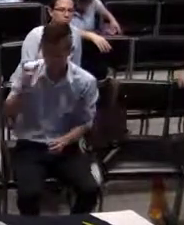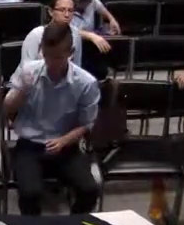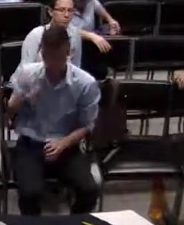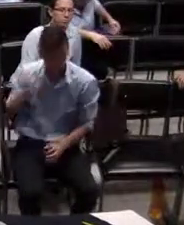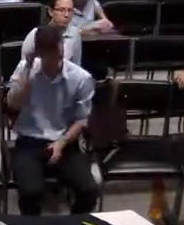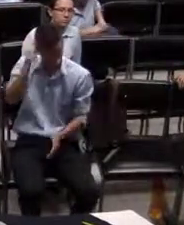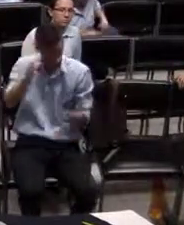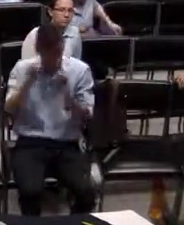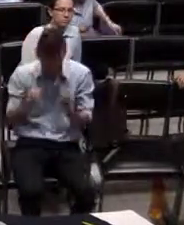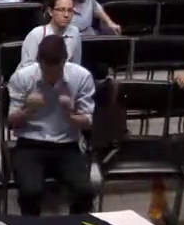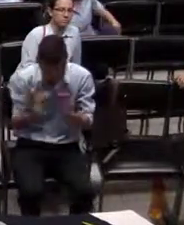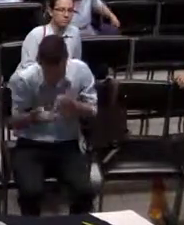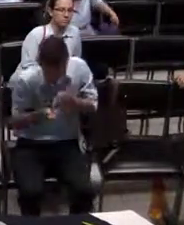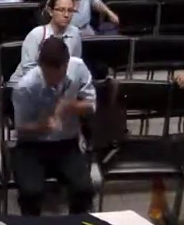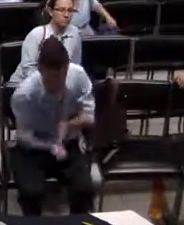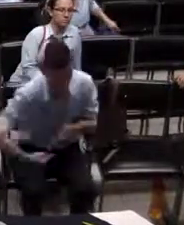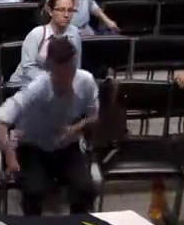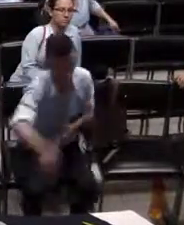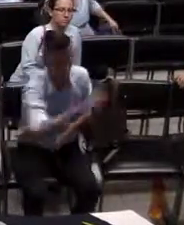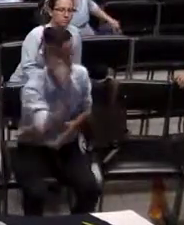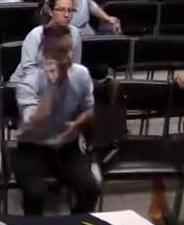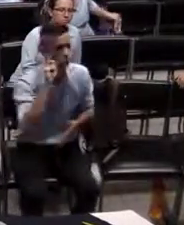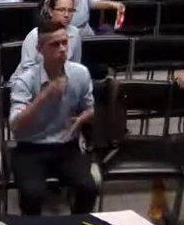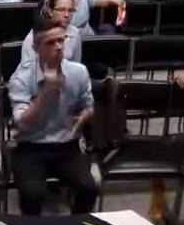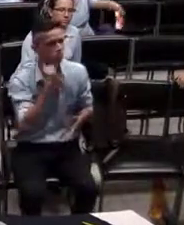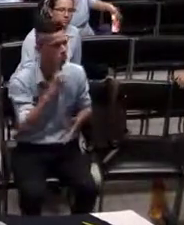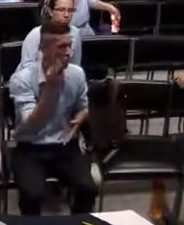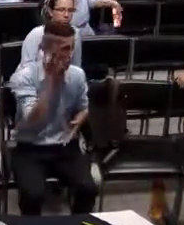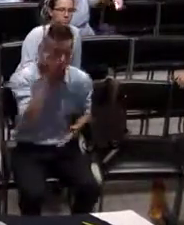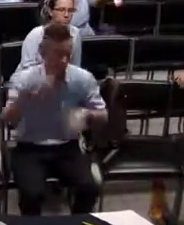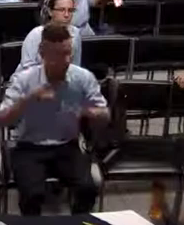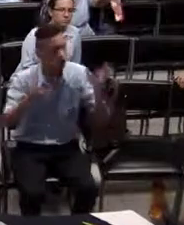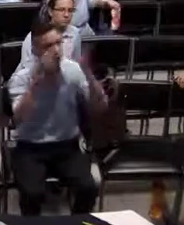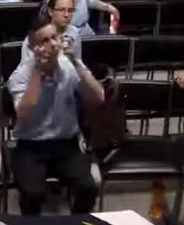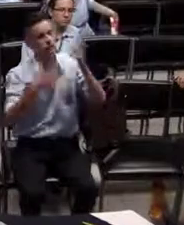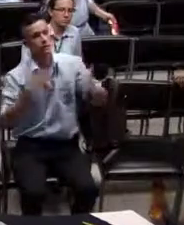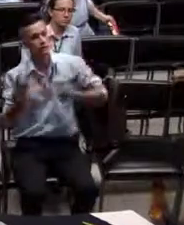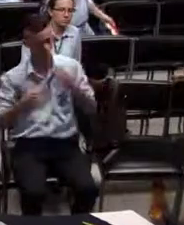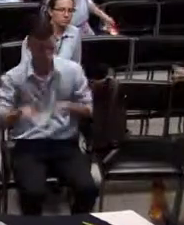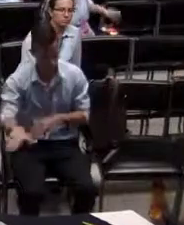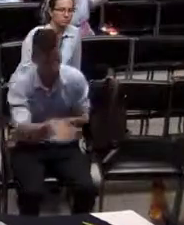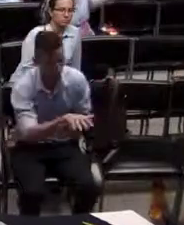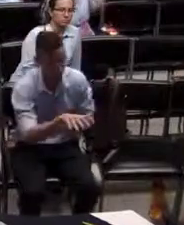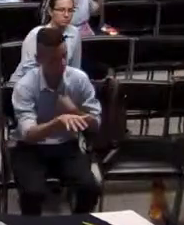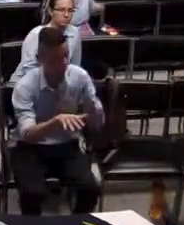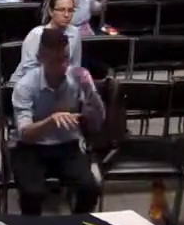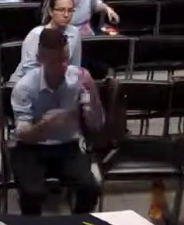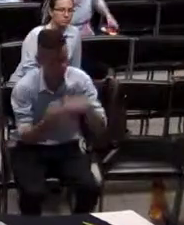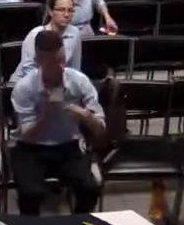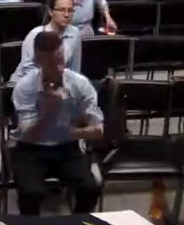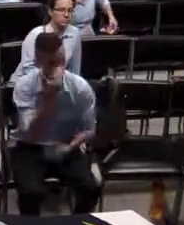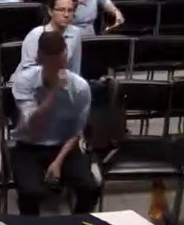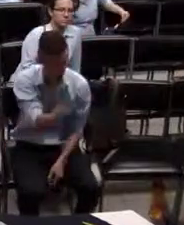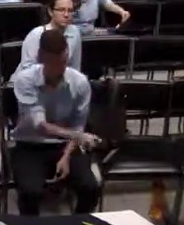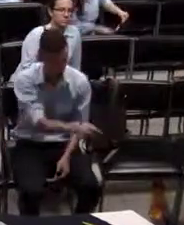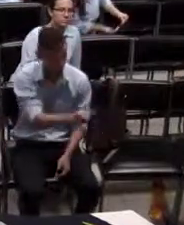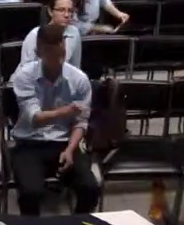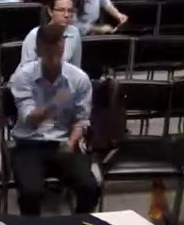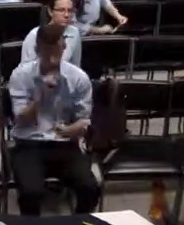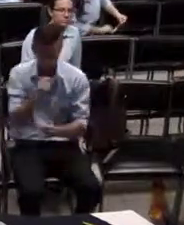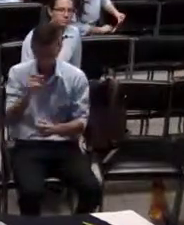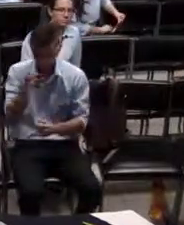escolar y empieza como a recibir esa guía y esa formación, y bueno, sea sordo o sea oyente, a través de estímulos